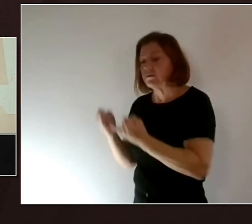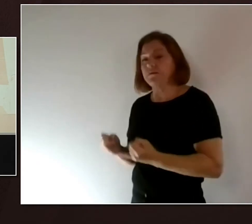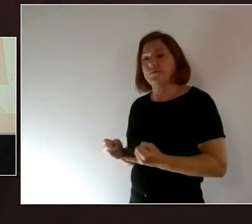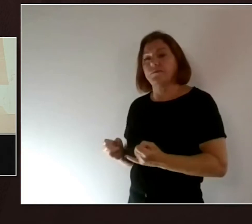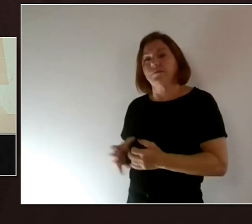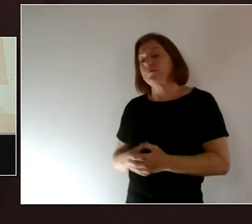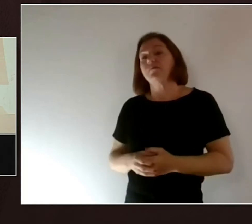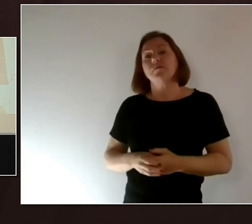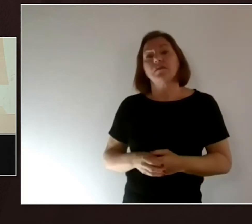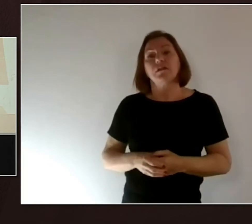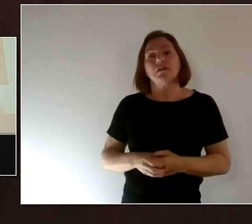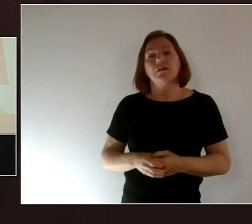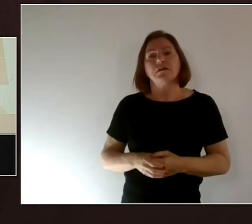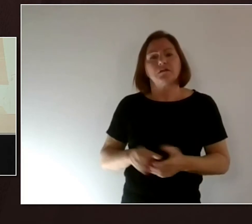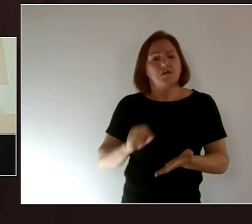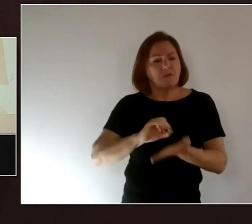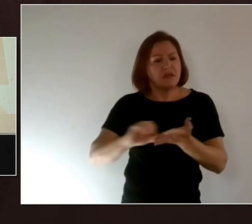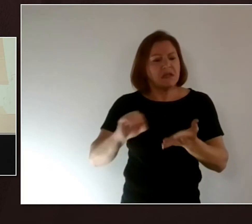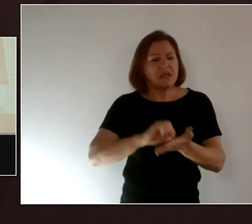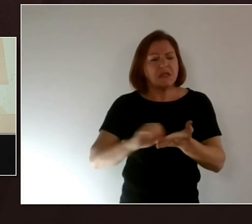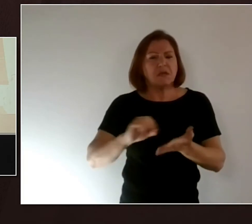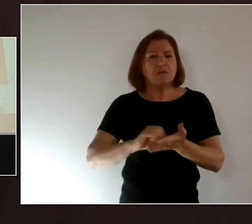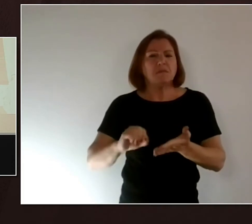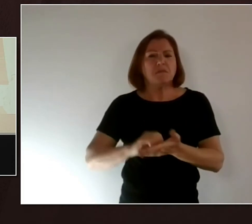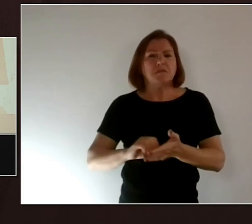Estado e tratados